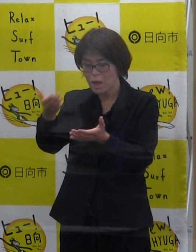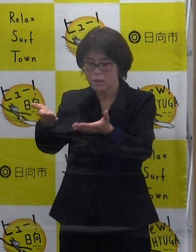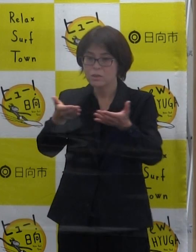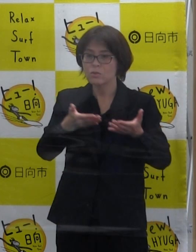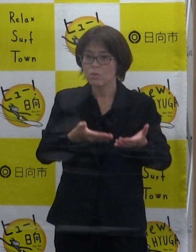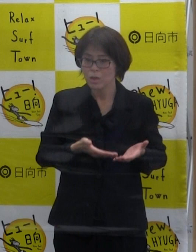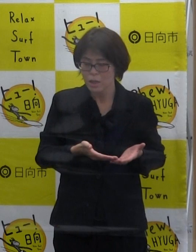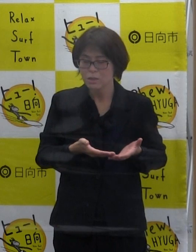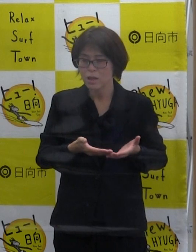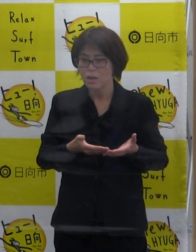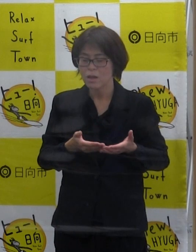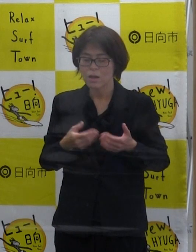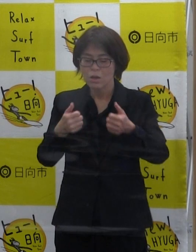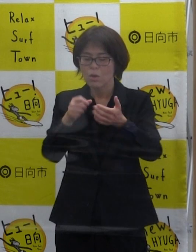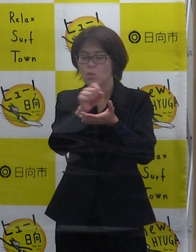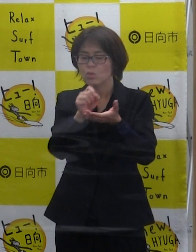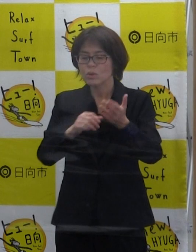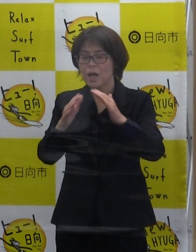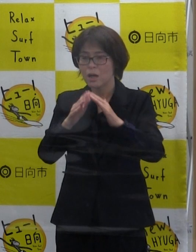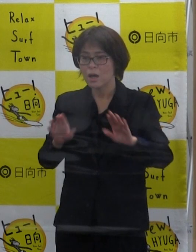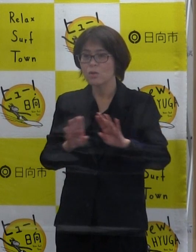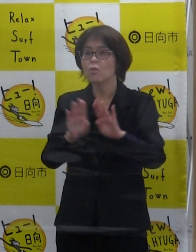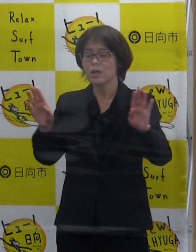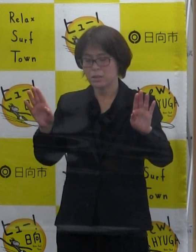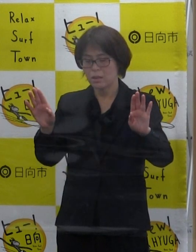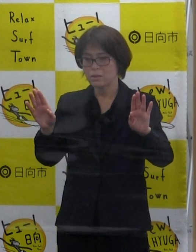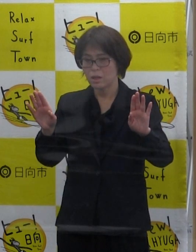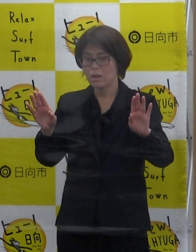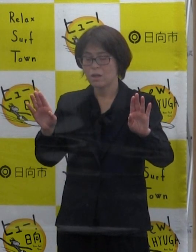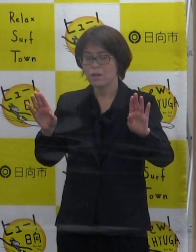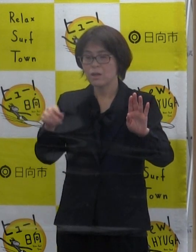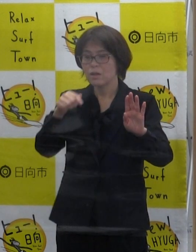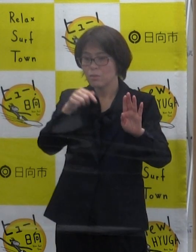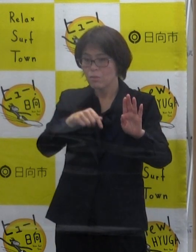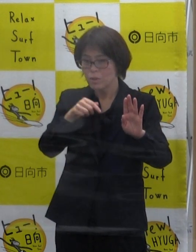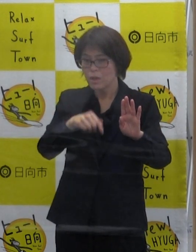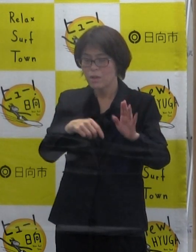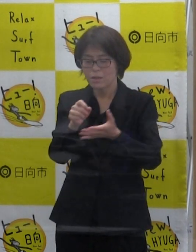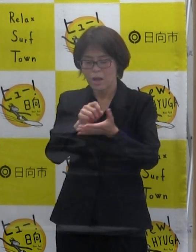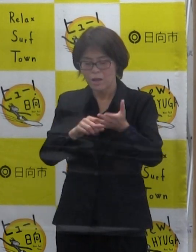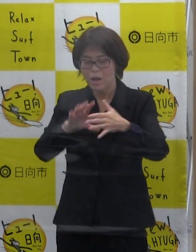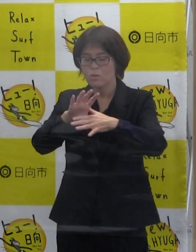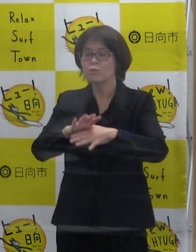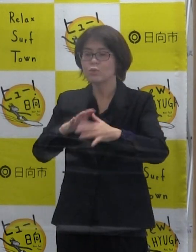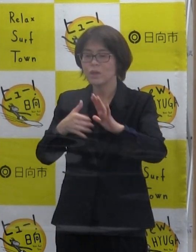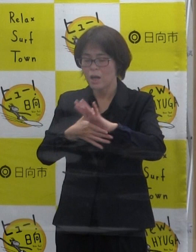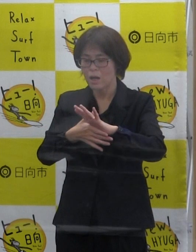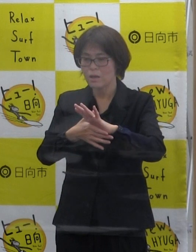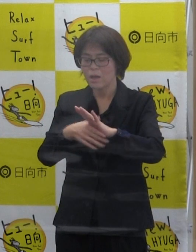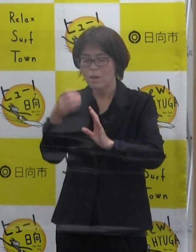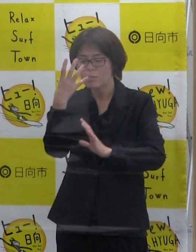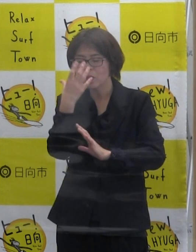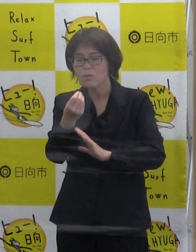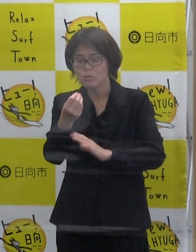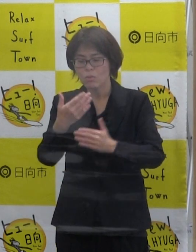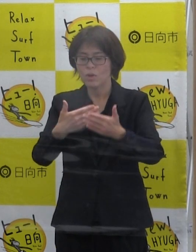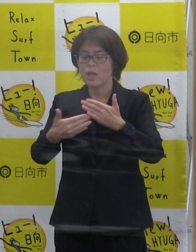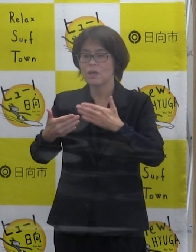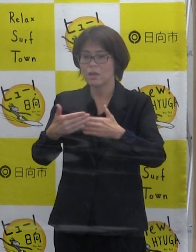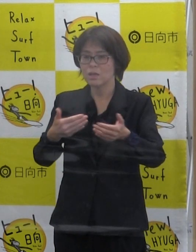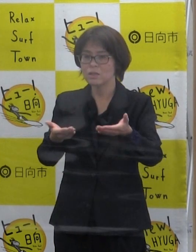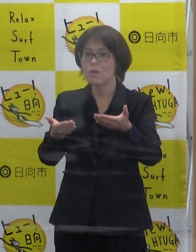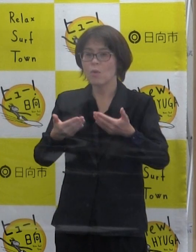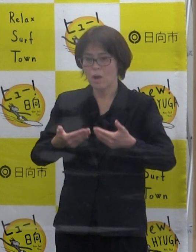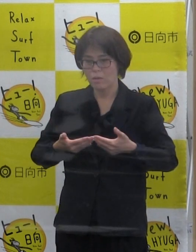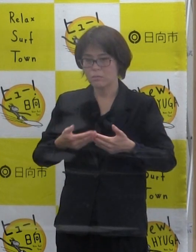し、歌会を開催することで、日向が誇る短歌の文化や魅力を体感してもらうことと